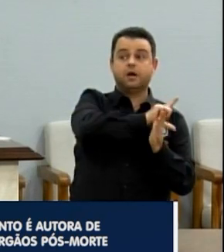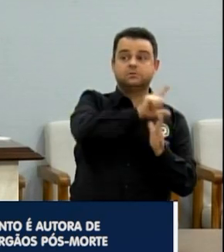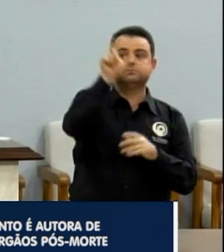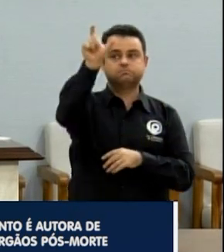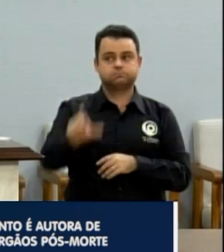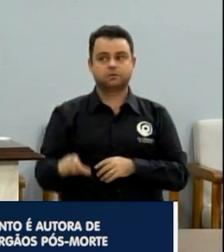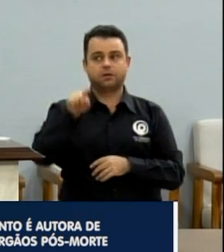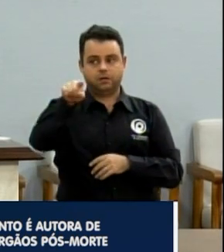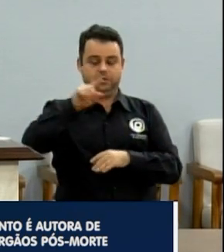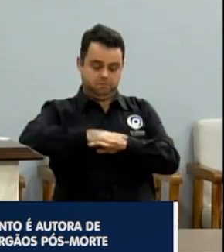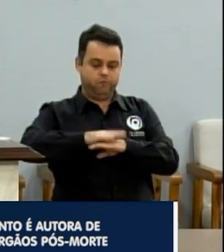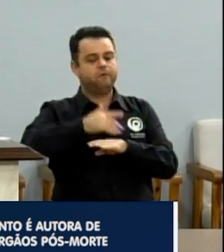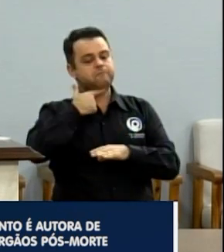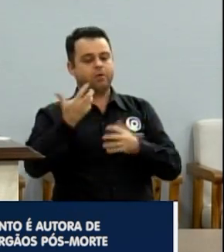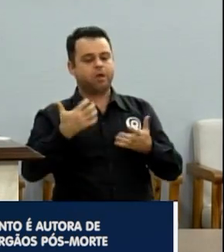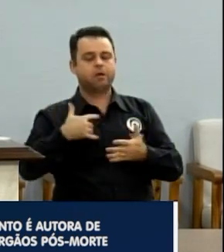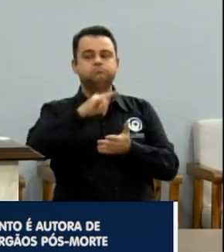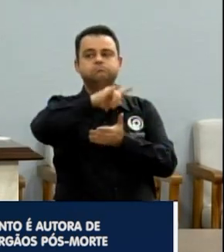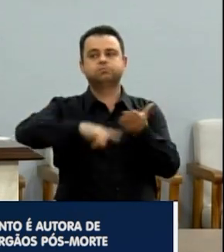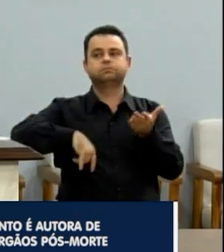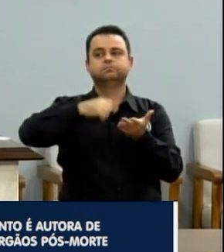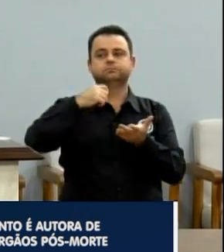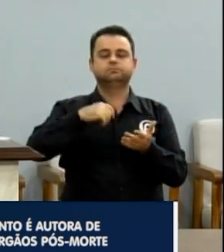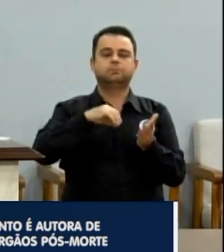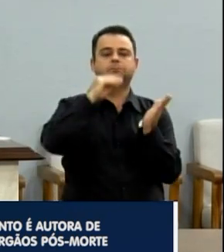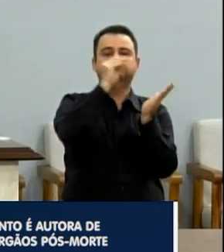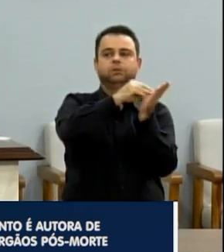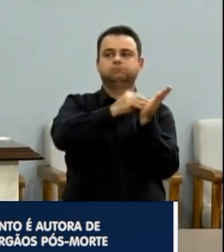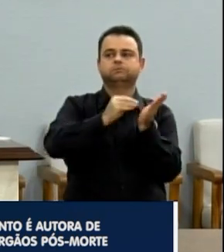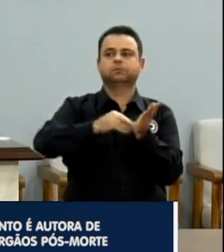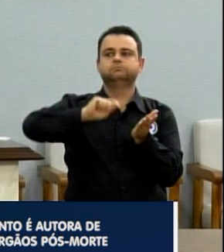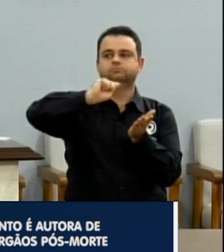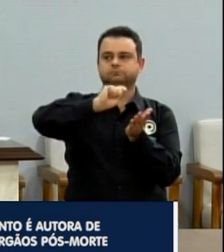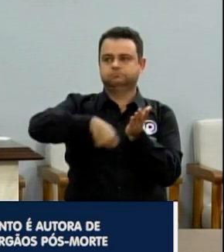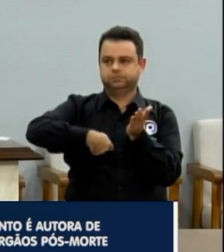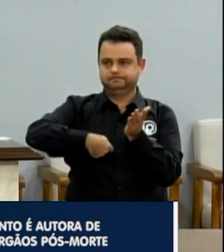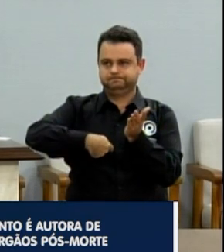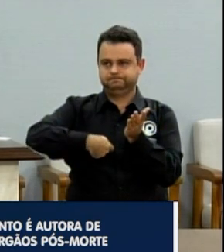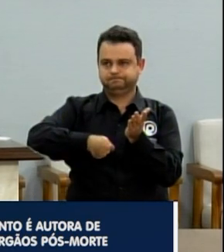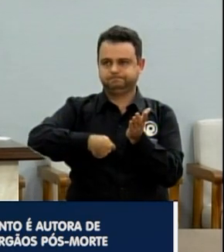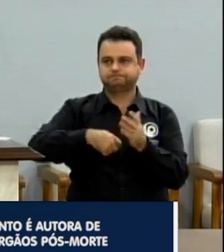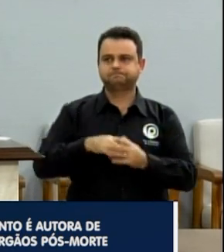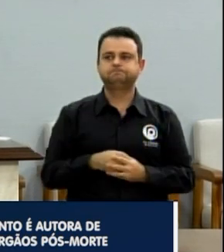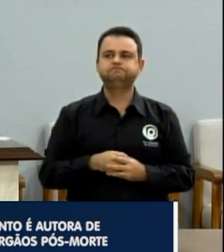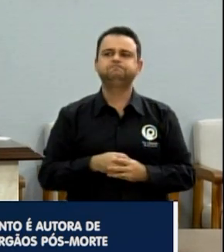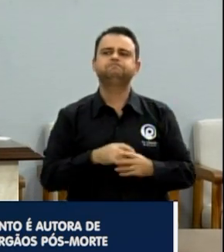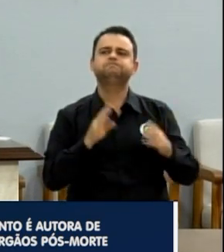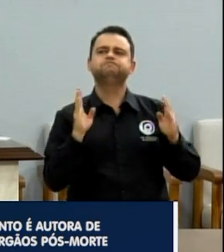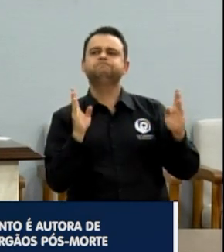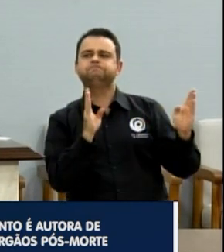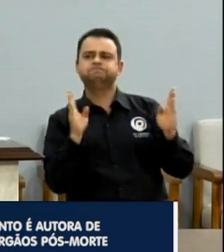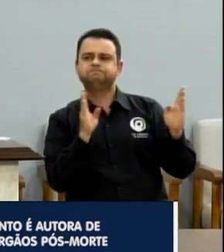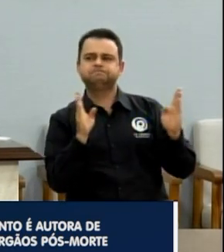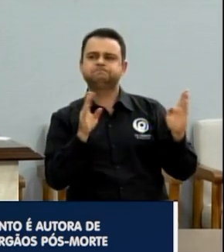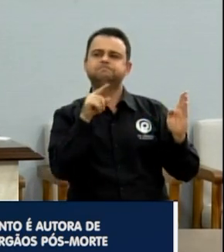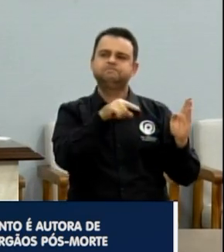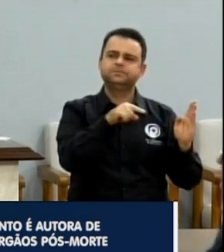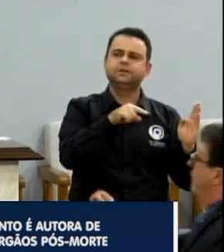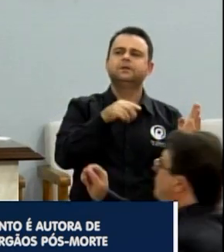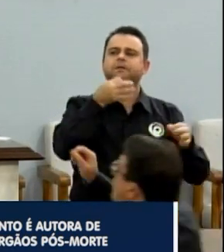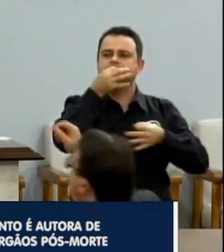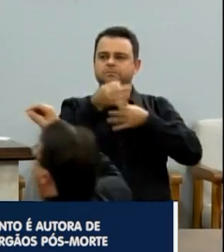vida. O momento de decisão familiar, ele é de instabilidade emocional, permeado por subjetividades.